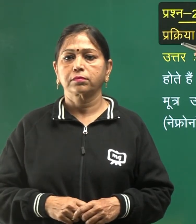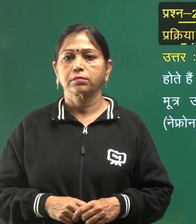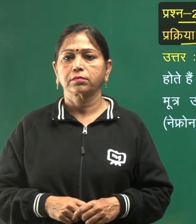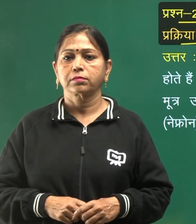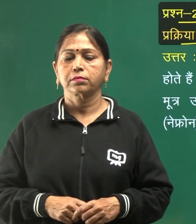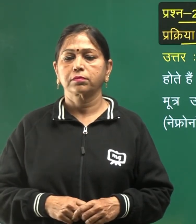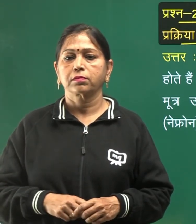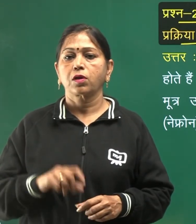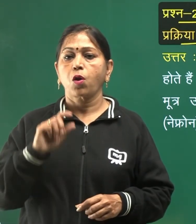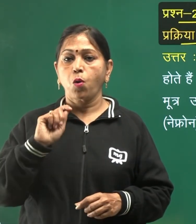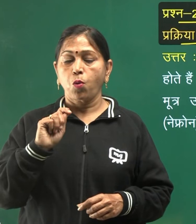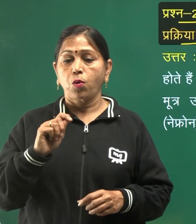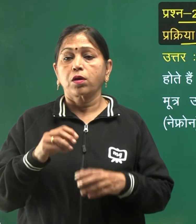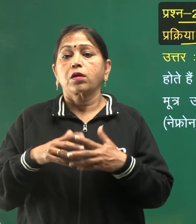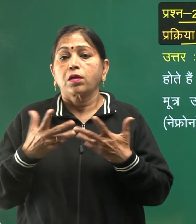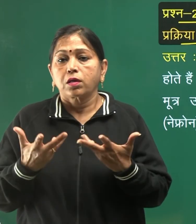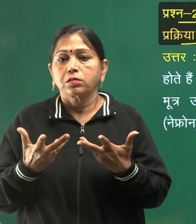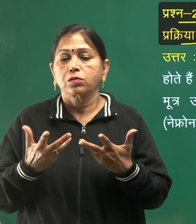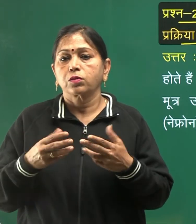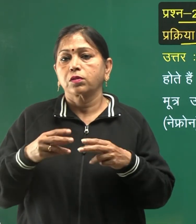प्रक्रिया का वर्णन कीजिए।